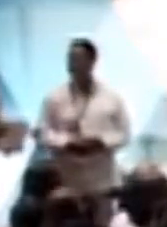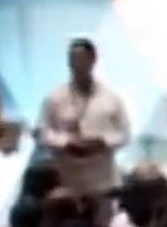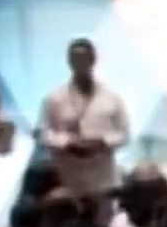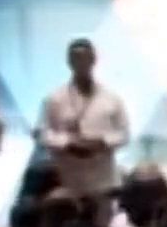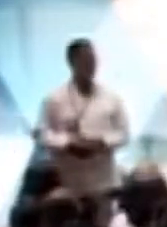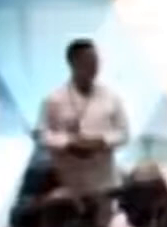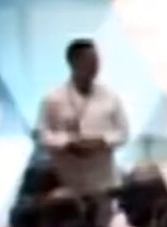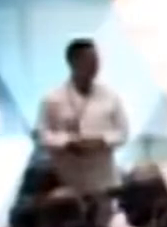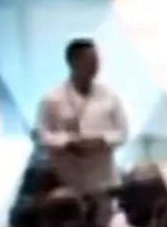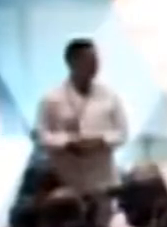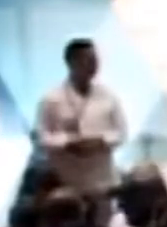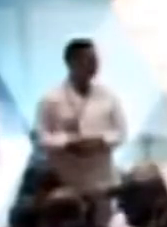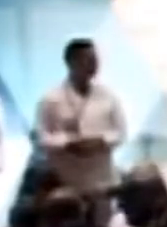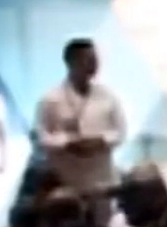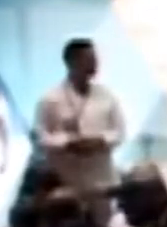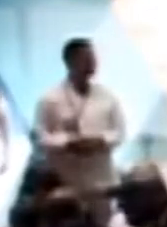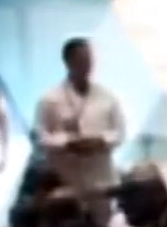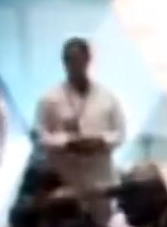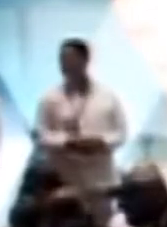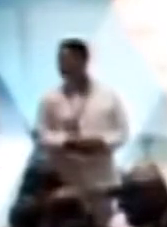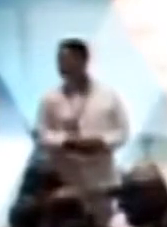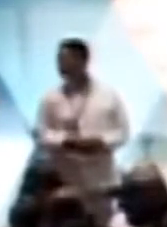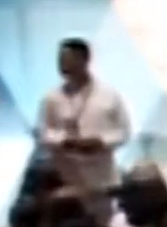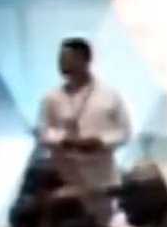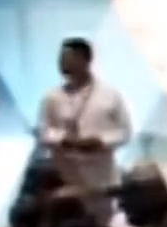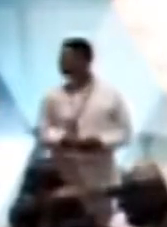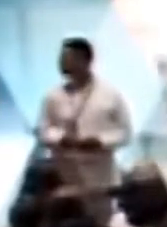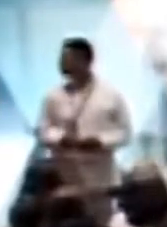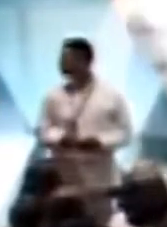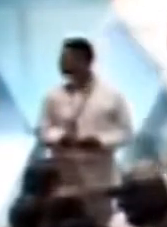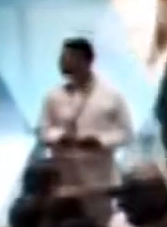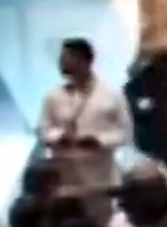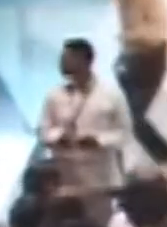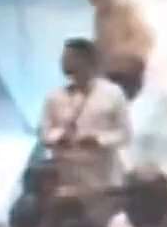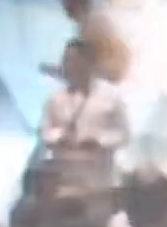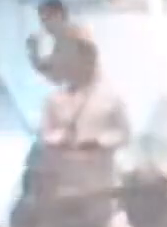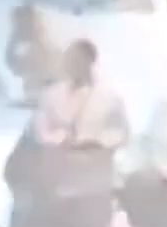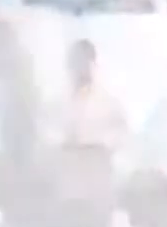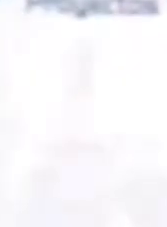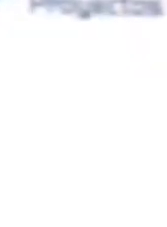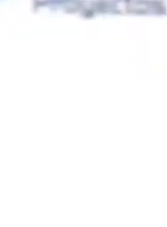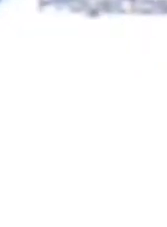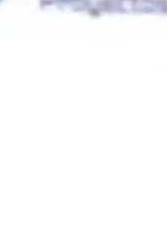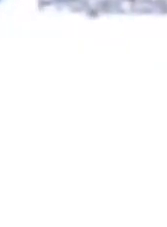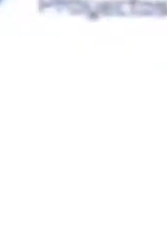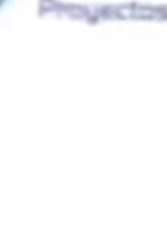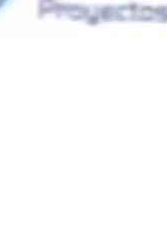www.presidencia.gov.co y participar en este encuentro compartiendo sus comentarios a nuestras redes sociales